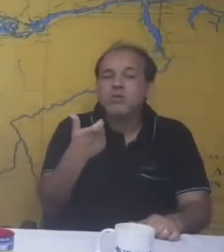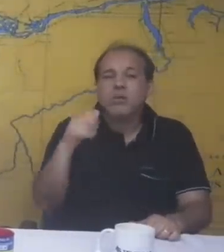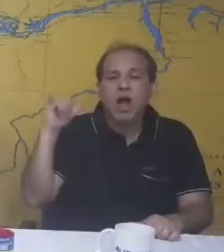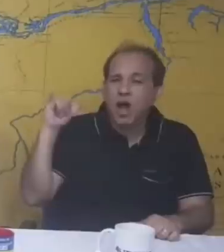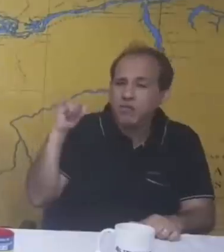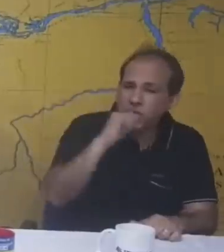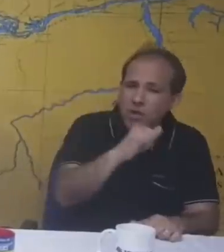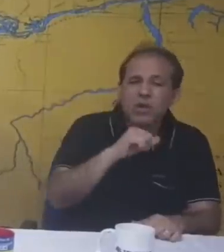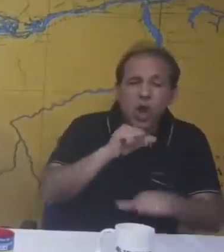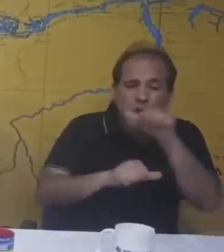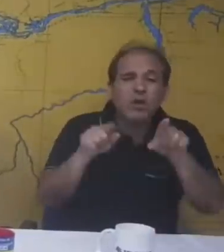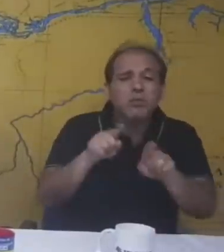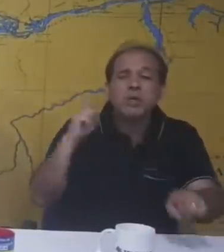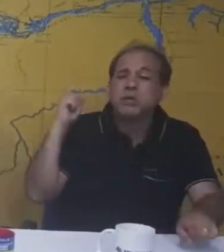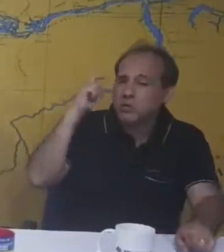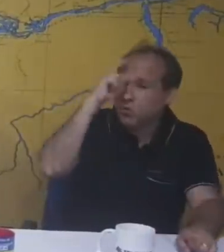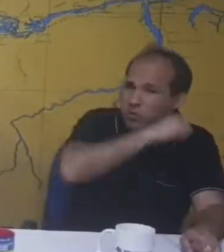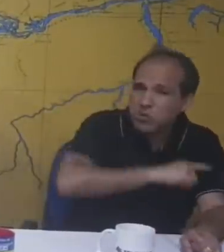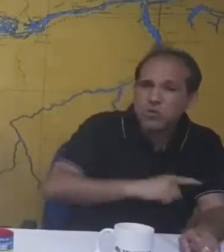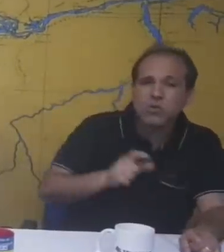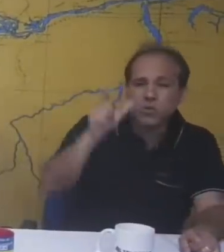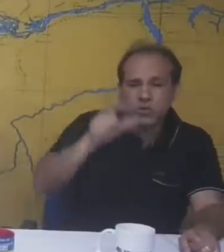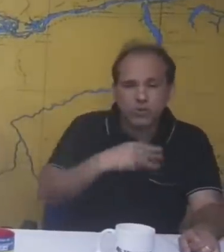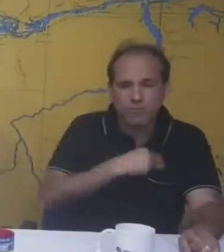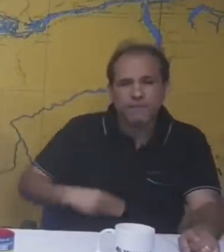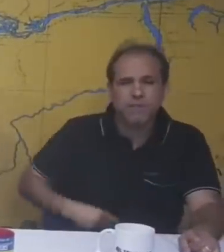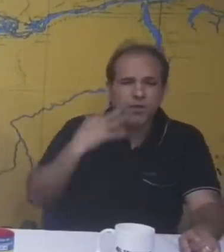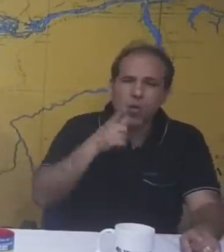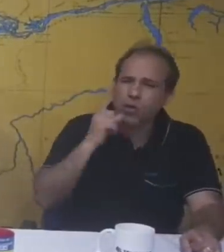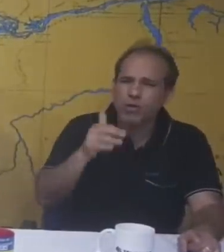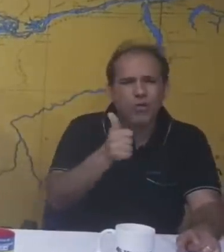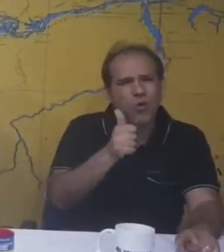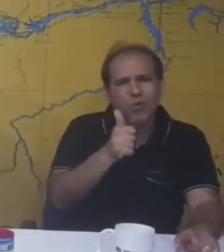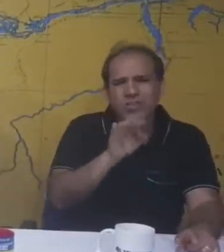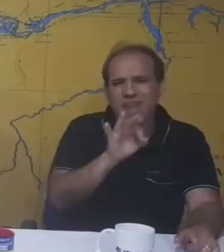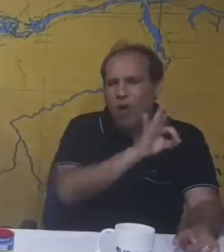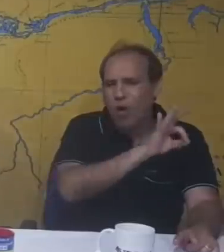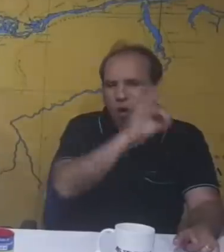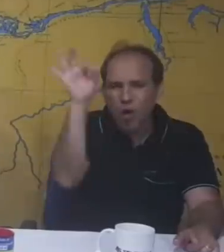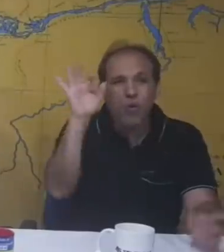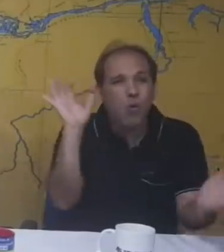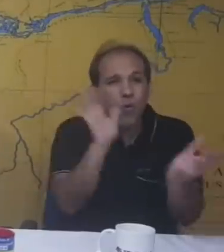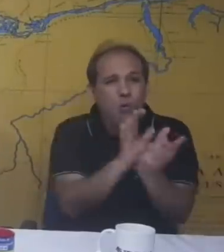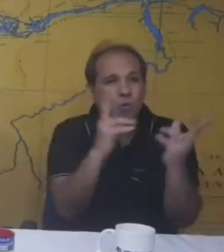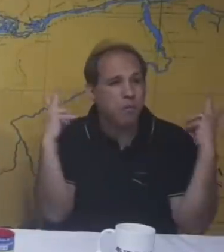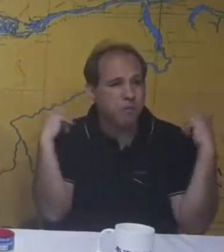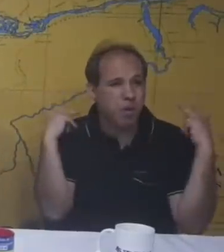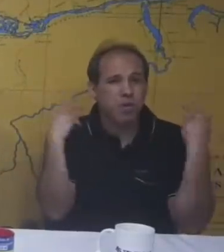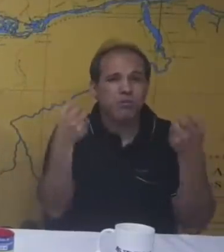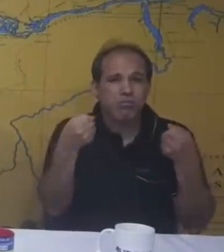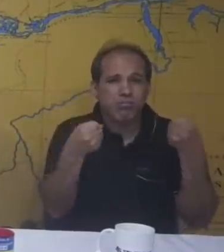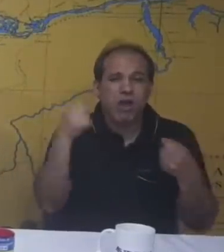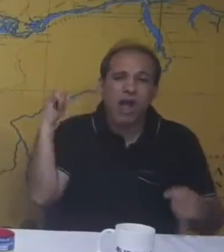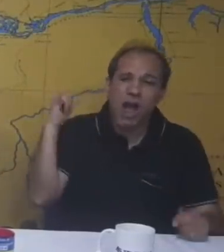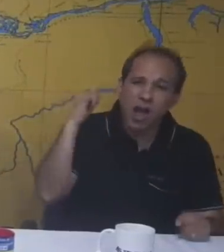renová-la também, era complicadíssimo. E o Tarcísio aqui ontem foi 10. Então o pessoal que é piloto, tá? Entra no site